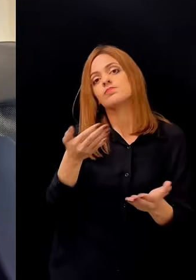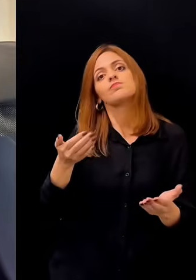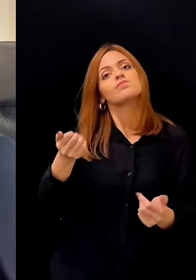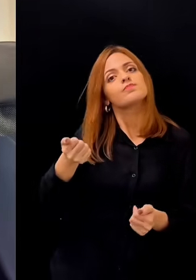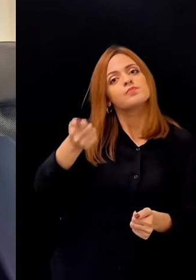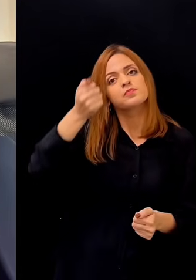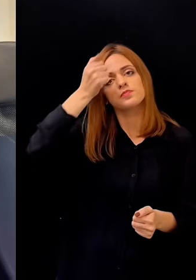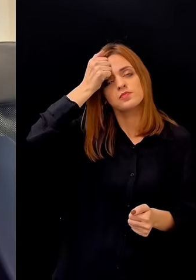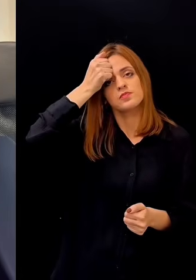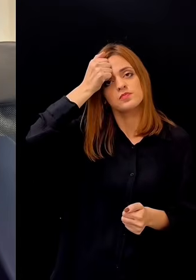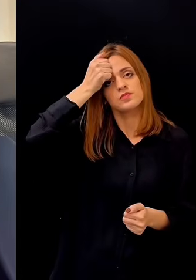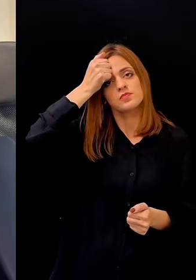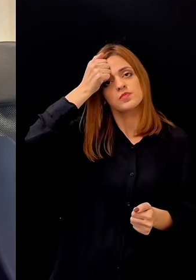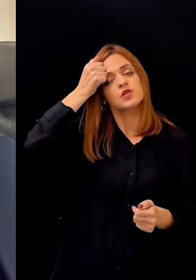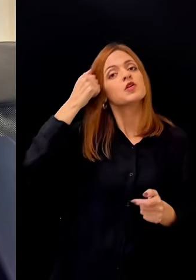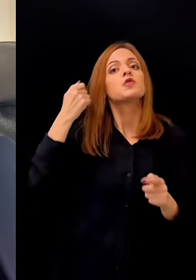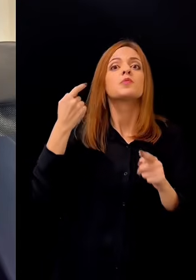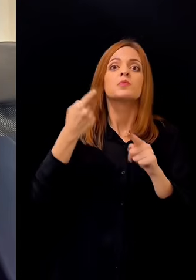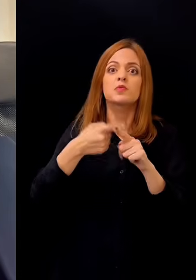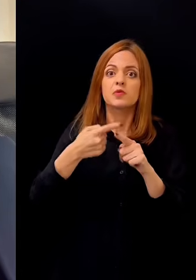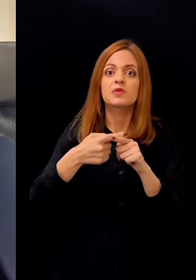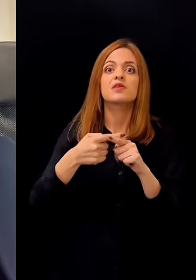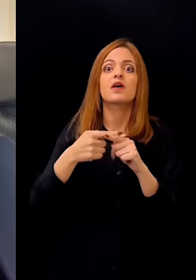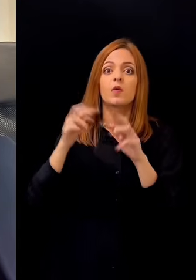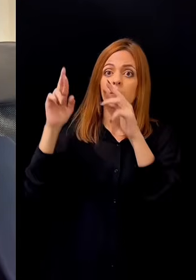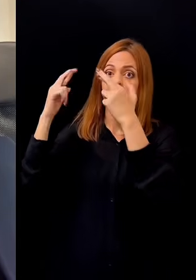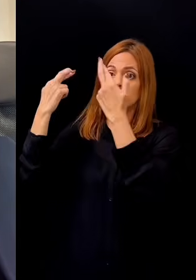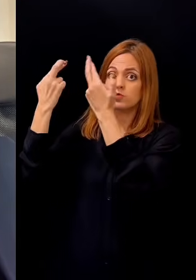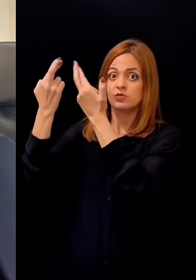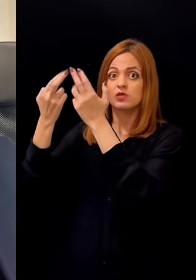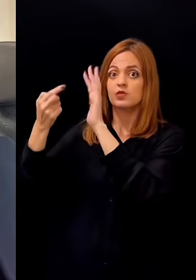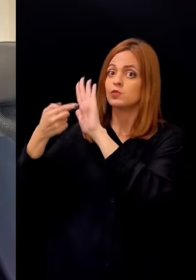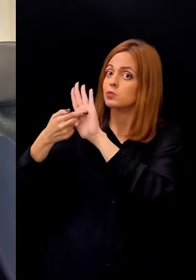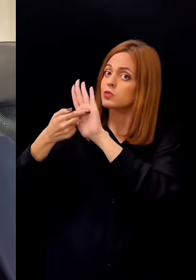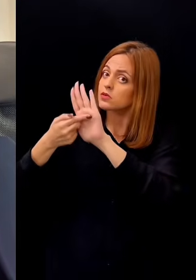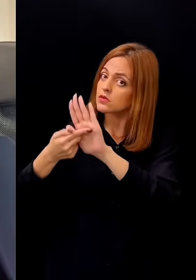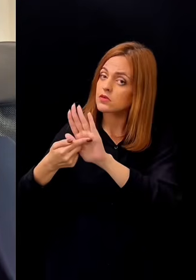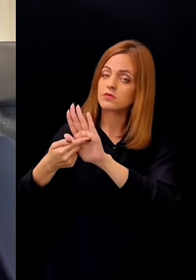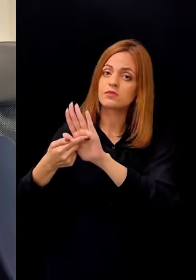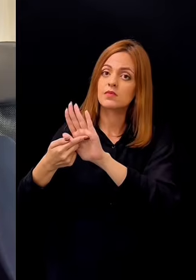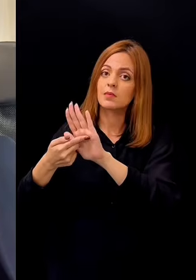Arrependei-vos, porque é chegado até vós o reino de Deus.